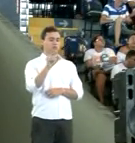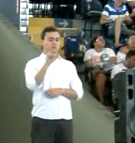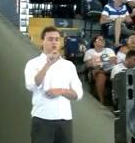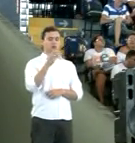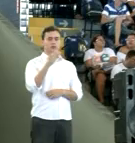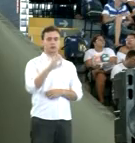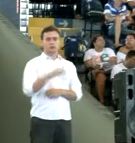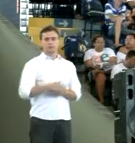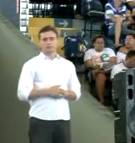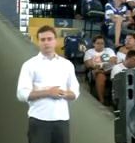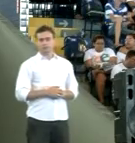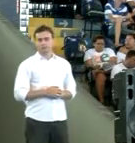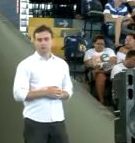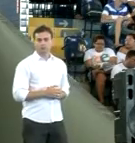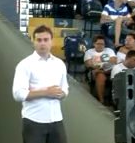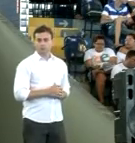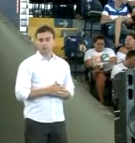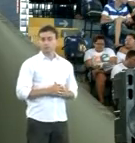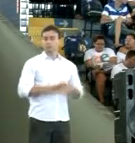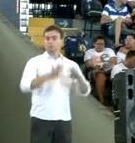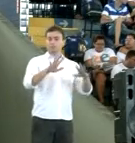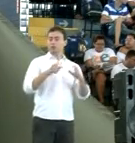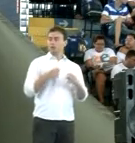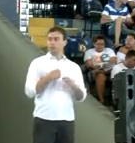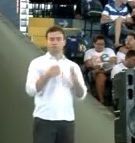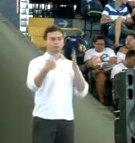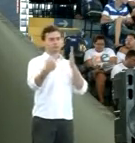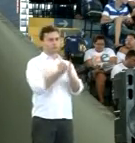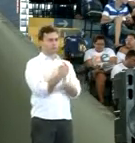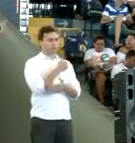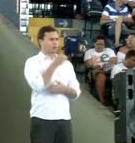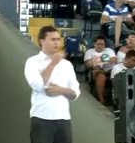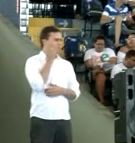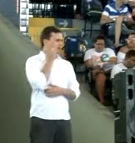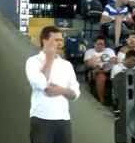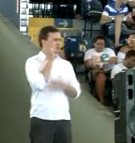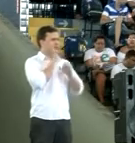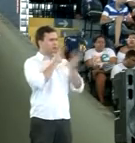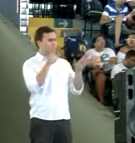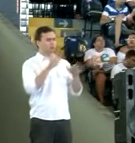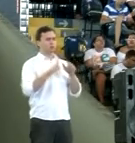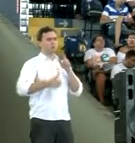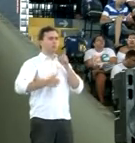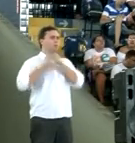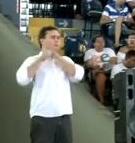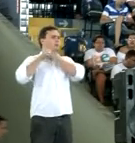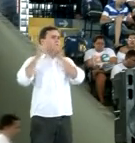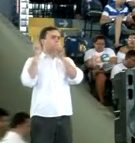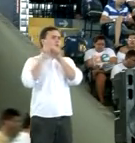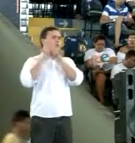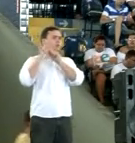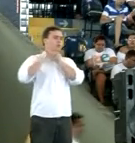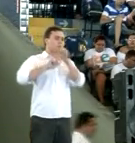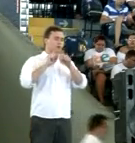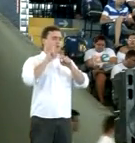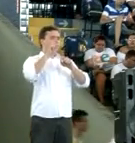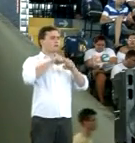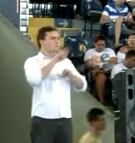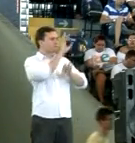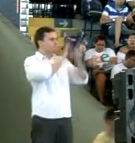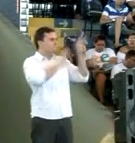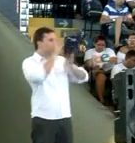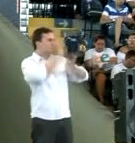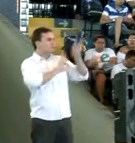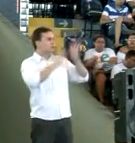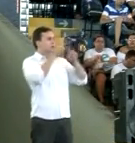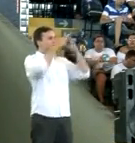R$30,50. Beleza? Tiago, então deixa eu ver se eu entendi. O primeiro passo para resolver qualquer questão de porcentagem é